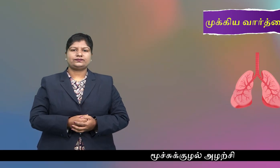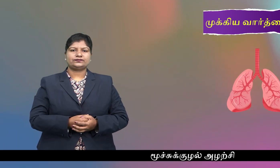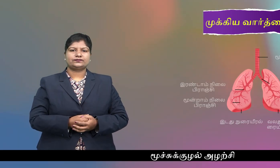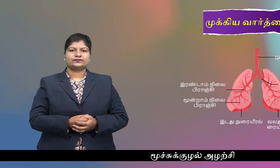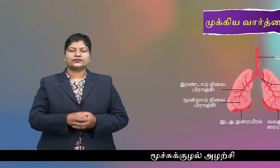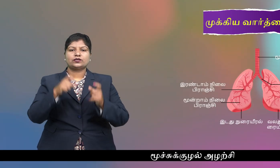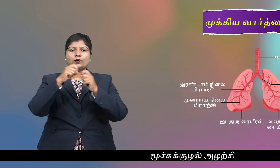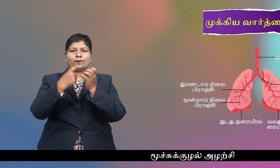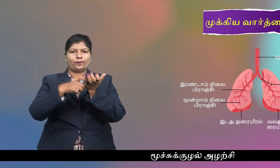மூச்சுக்குழல் அழற்சி,